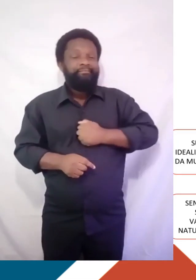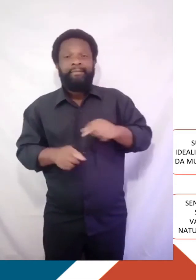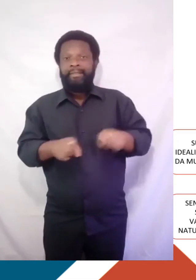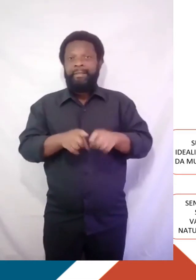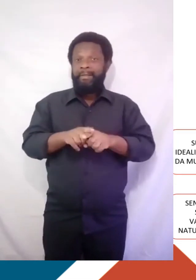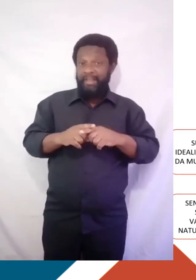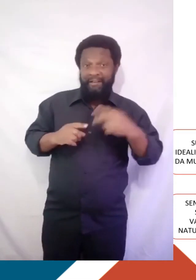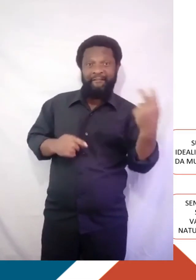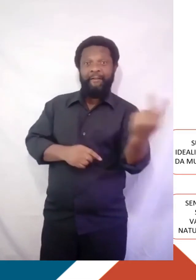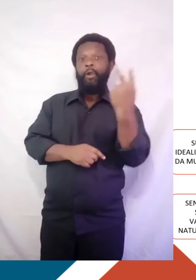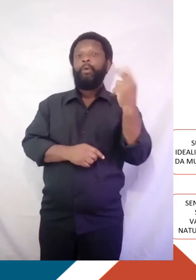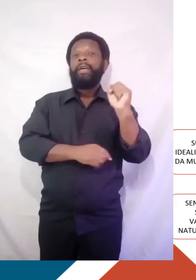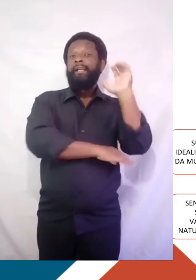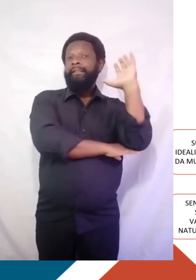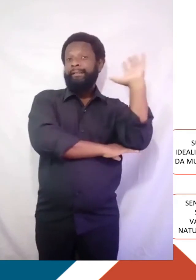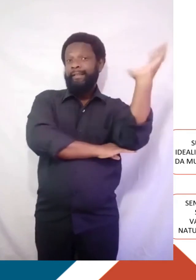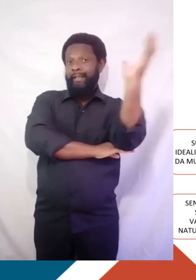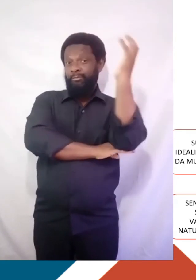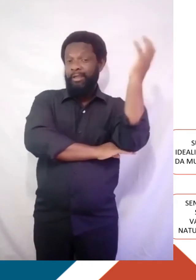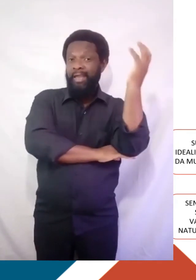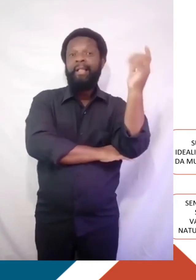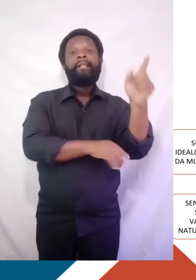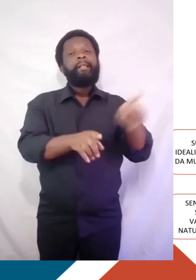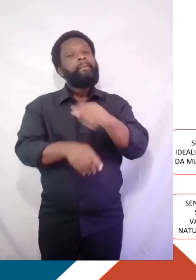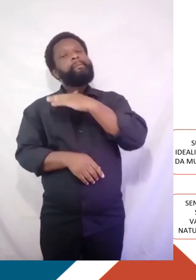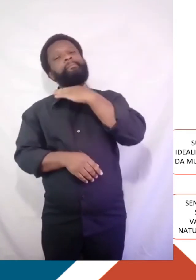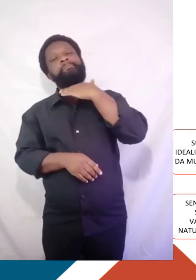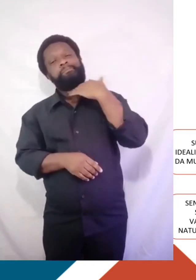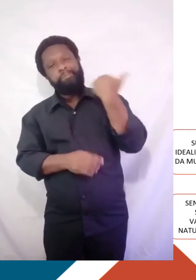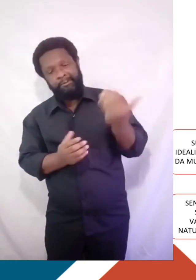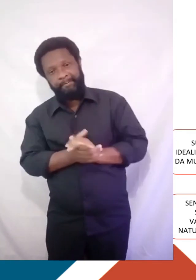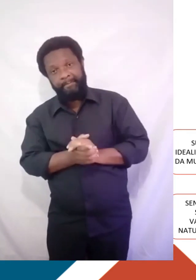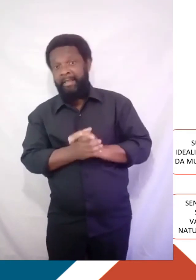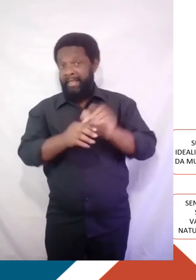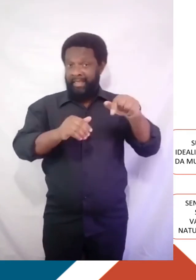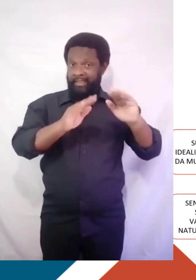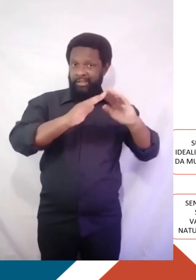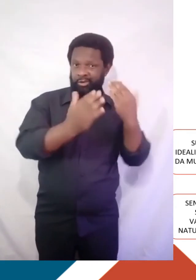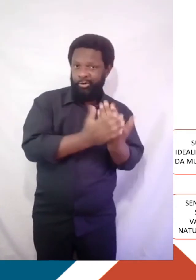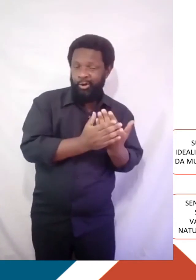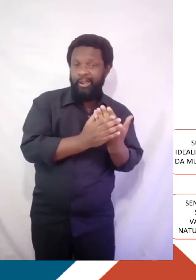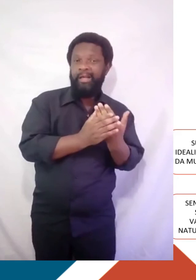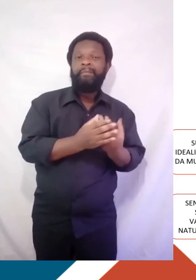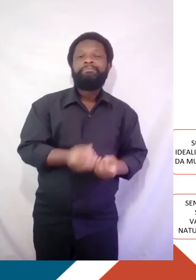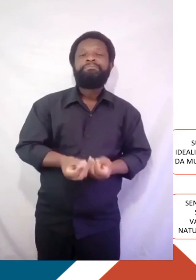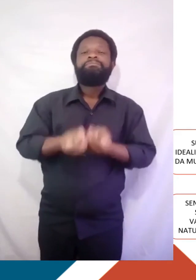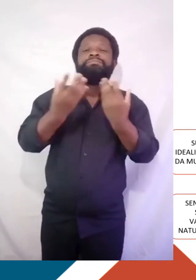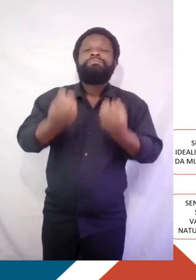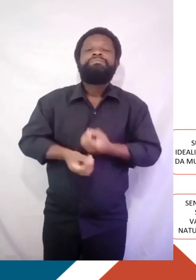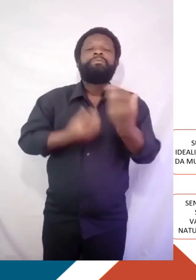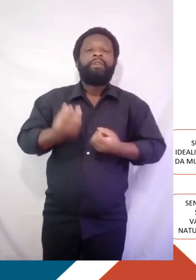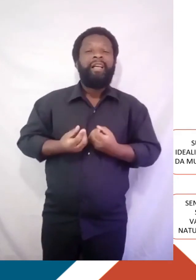valorização da natureza e da morte. Essa escola trouxe ainda a liberdade de criação e